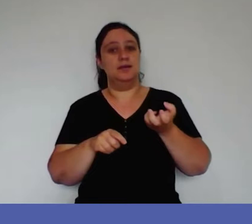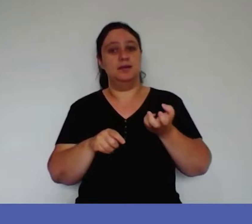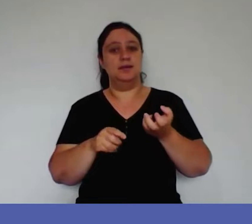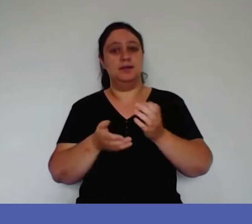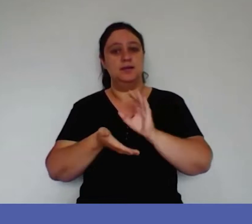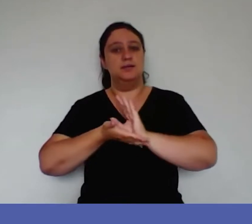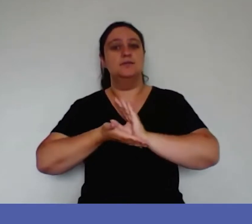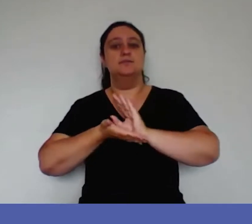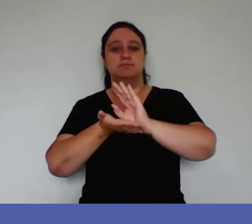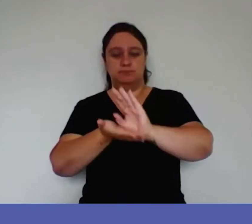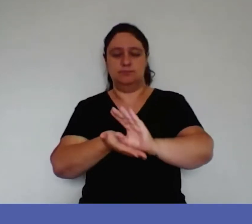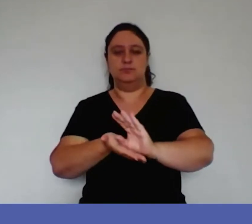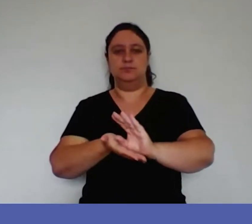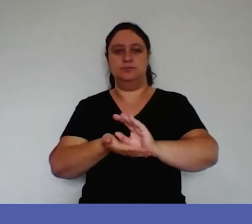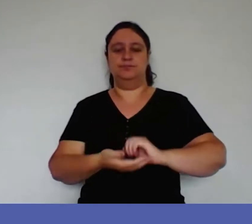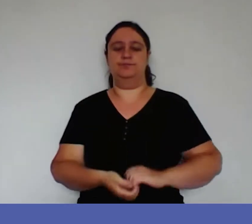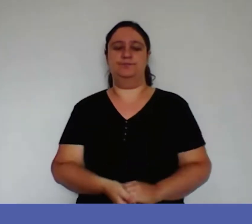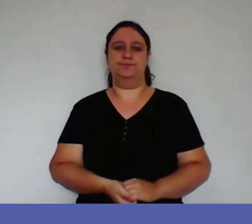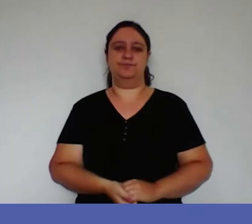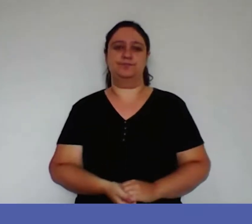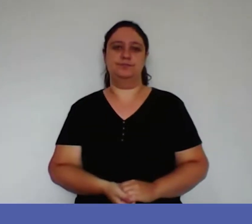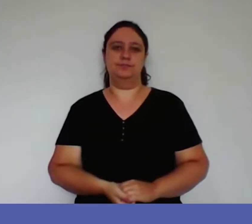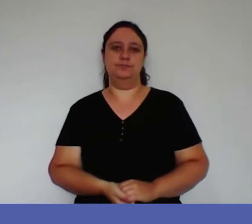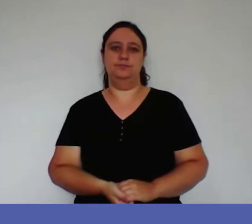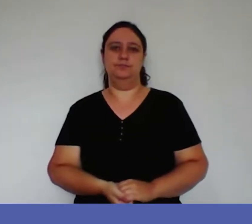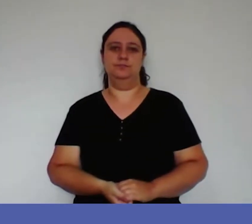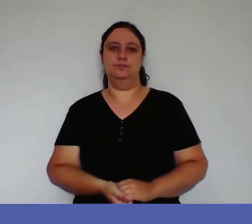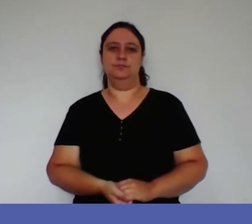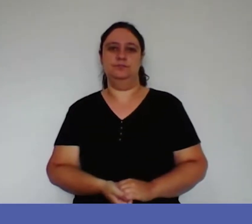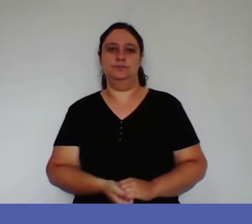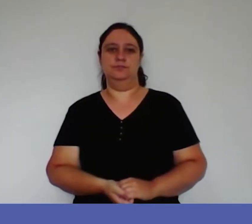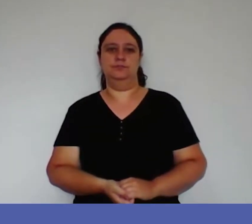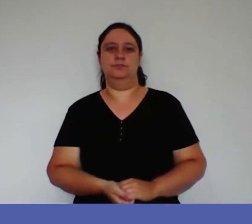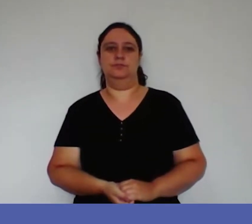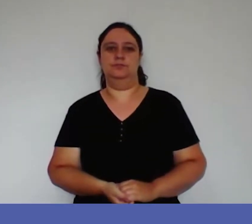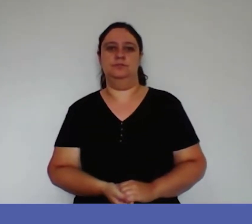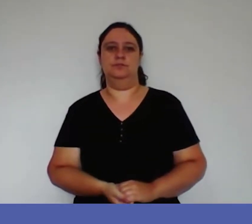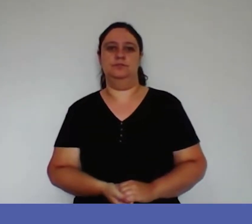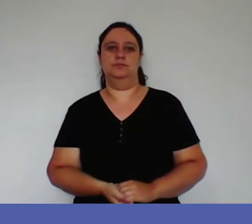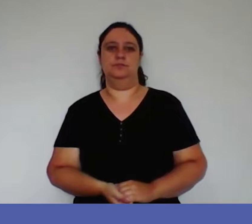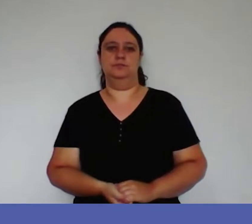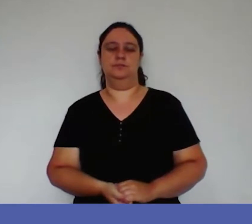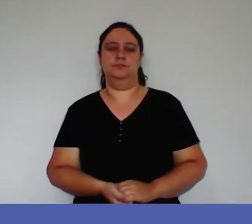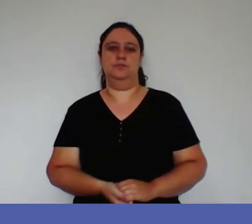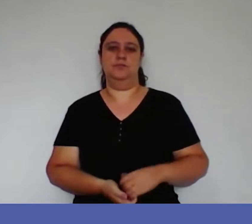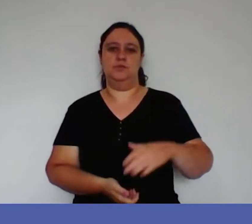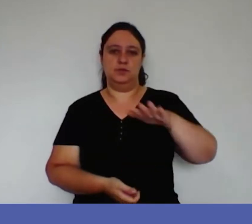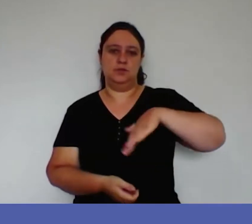o Espírito deu para o irmão Dong para praticar a colportagem lá na região de Foz do Iguaçu.